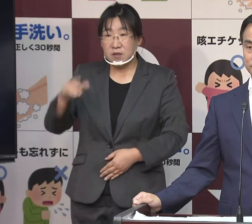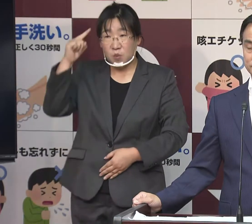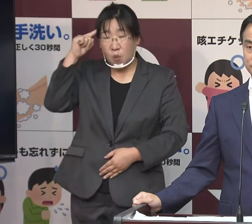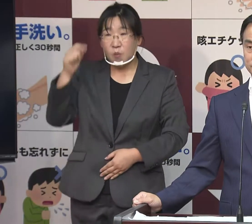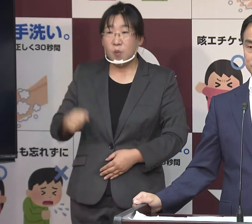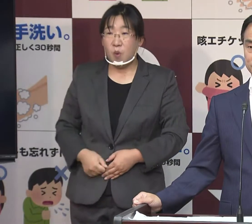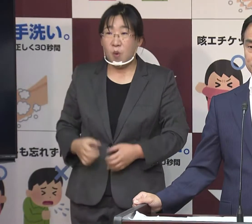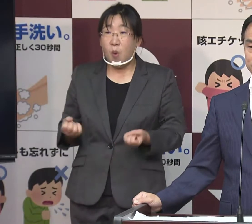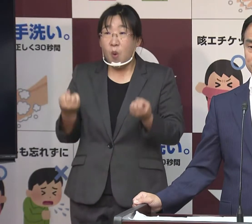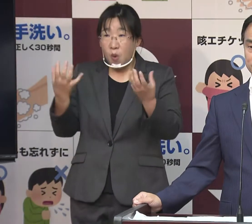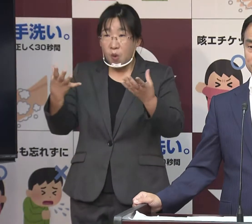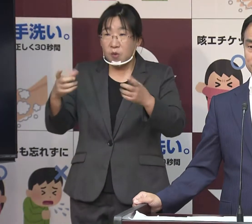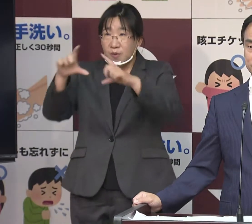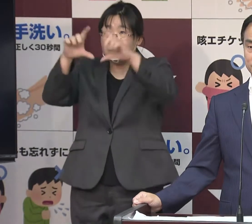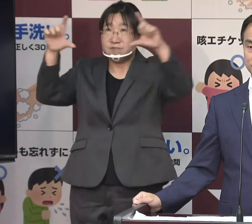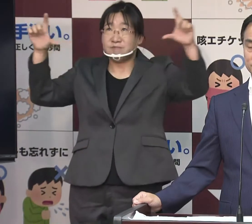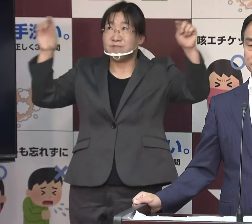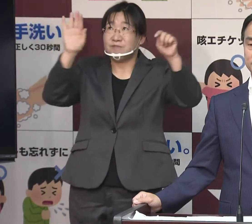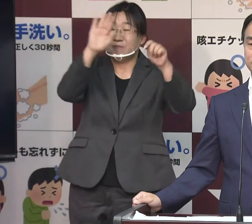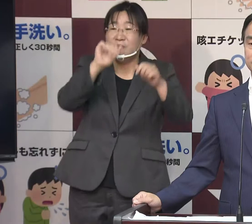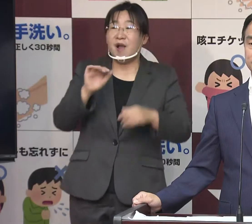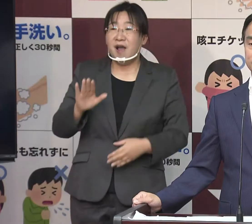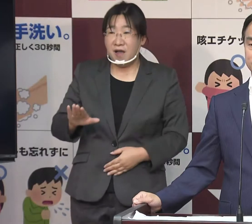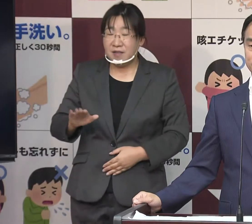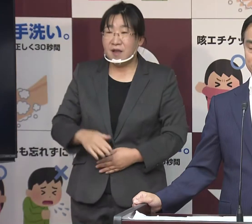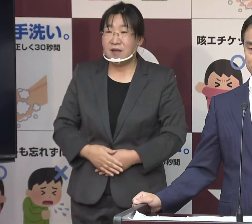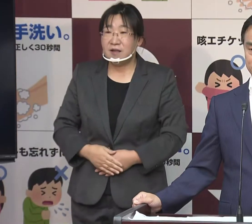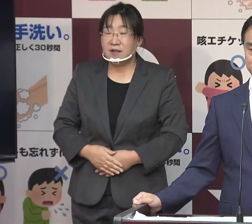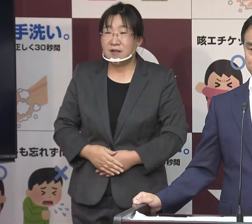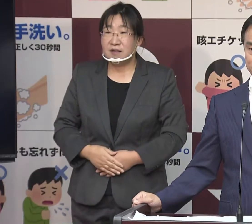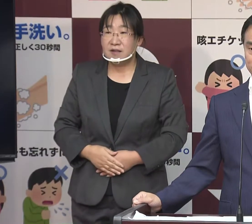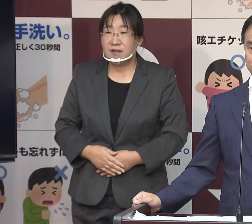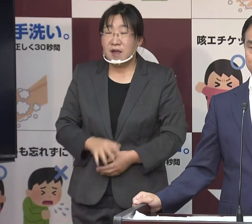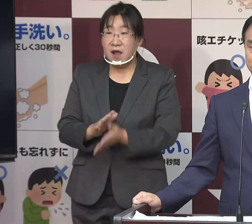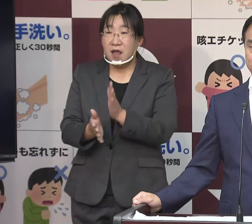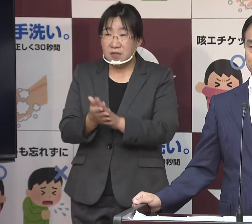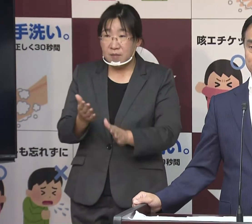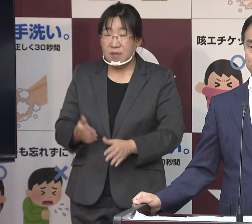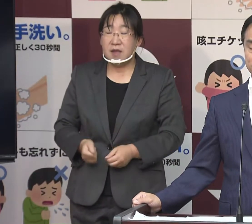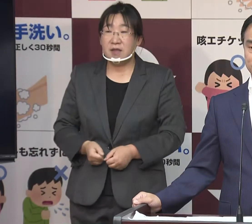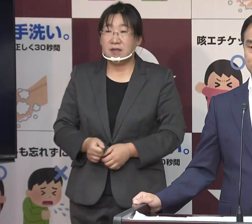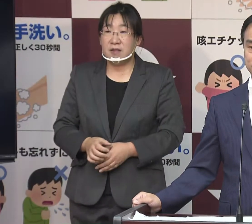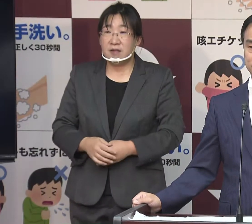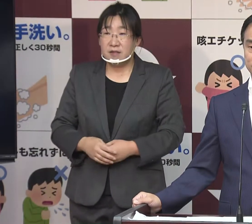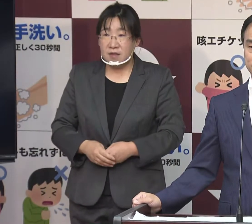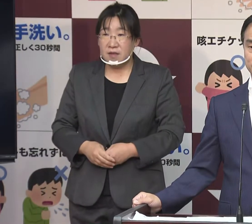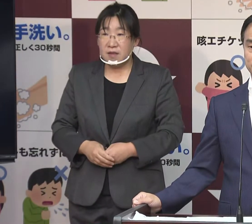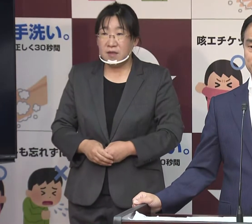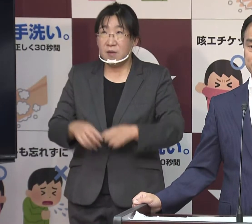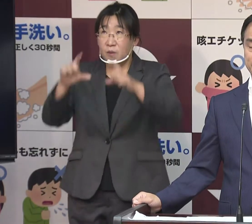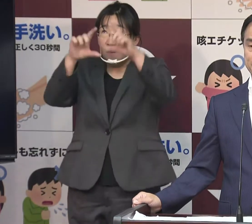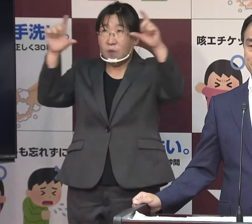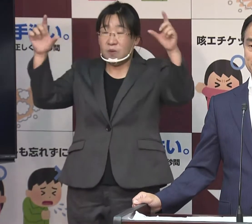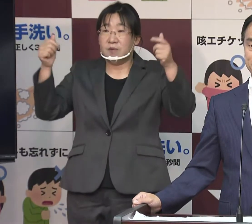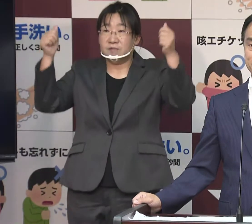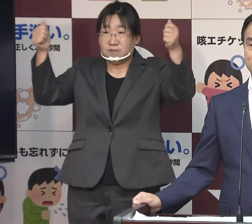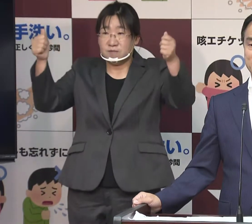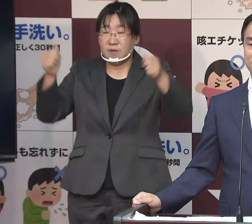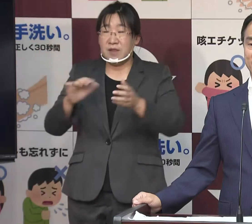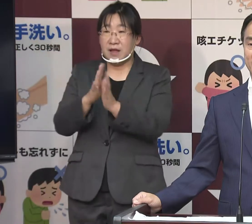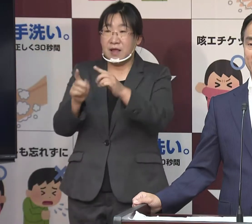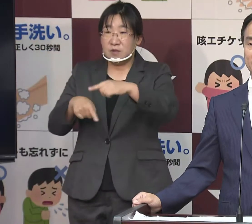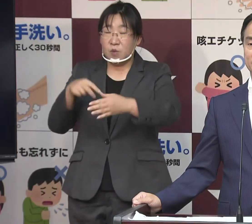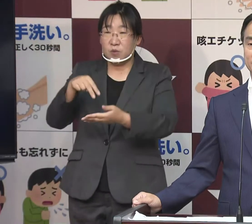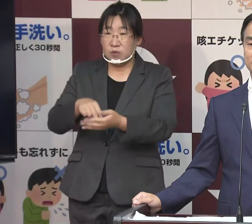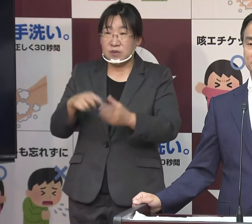ども、お祝いの横断幕も掲げられました。あの改めてで恐縮なんですが、横断幕をこう、まあ、県庁して掲げ